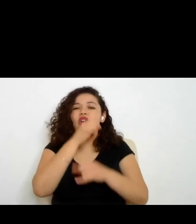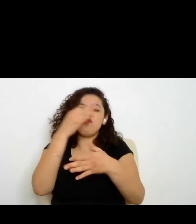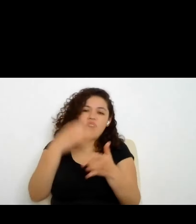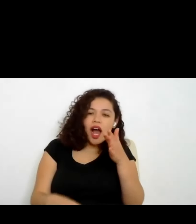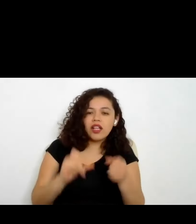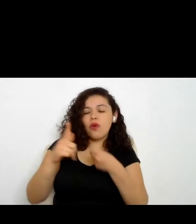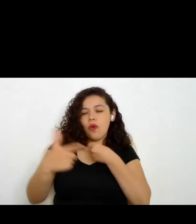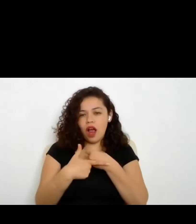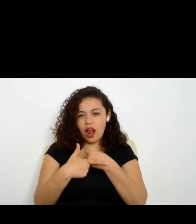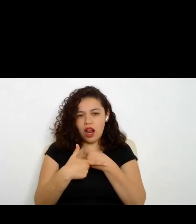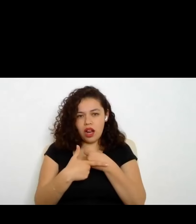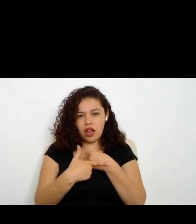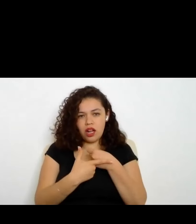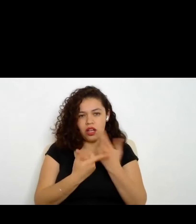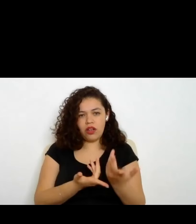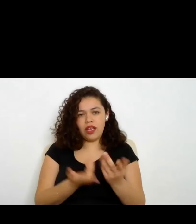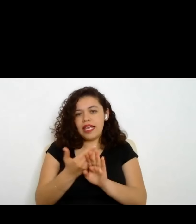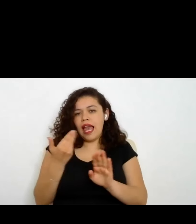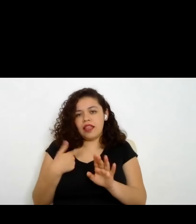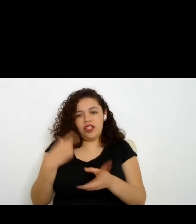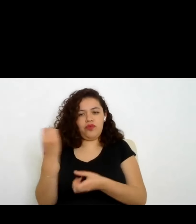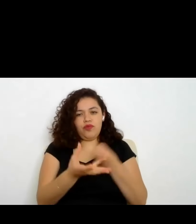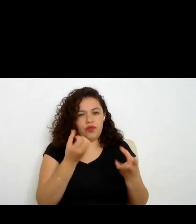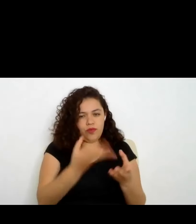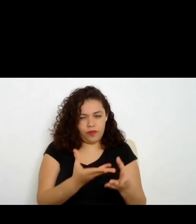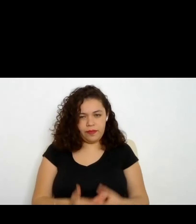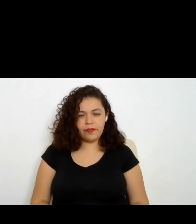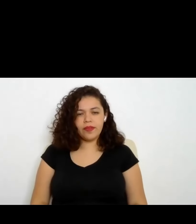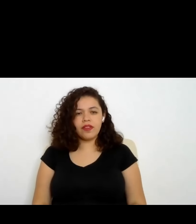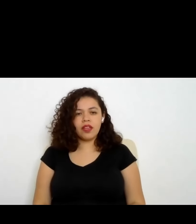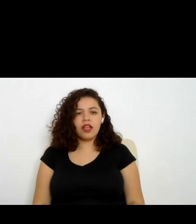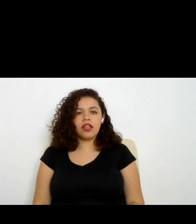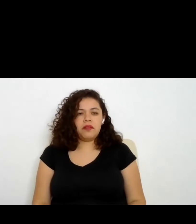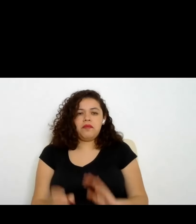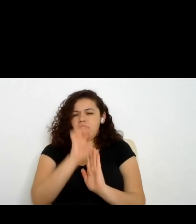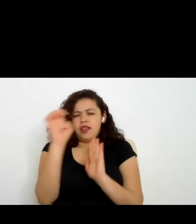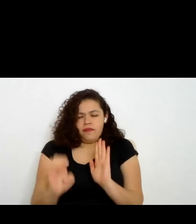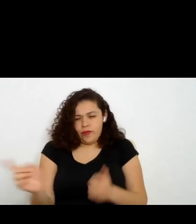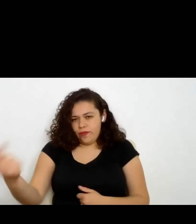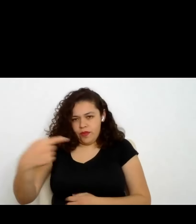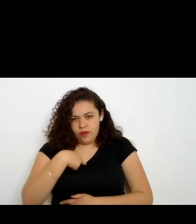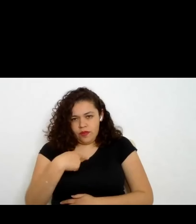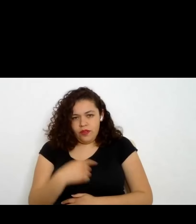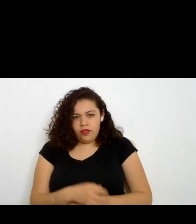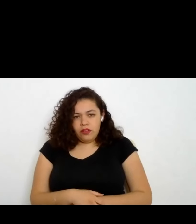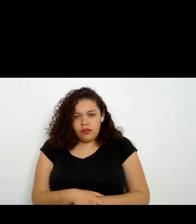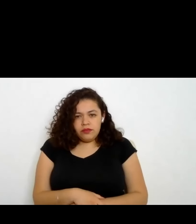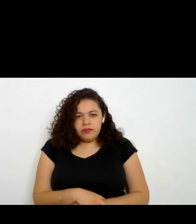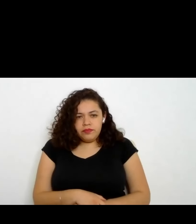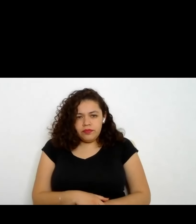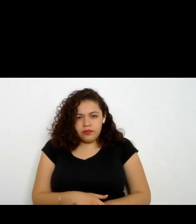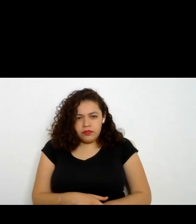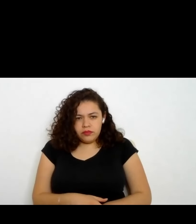que fueron sometidos al tratamiento del responsable. Entonces, si por ejemplo yo en un